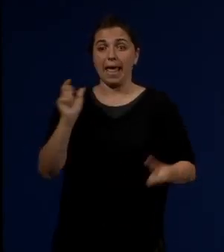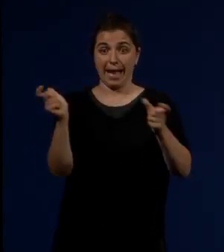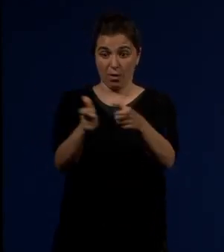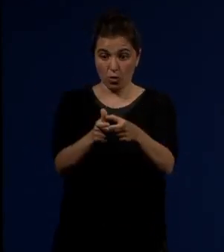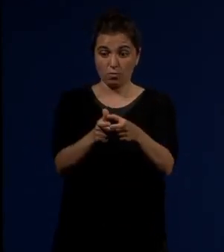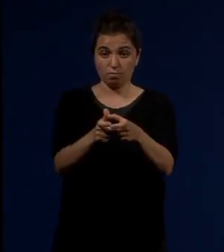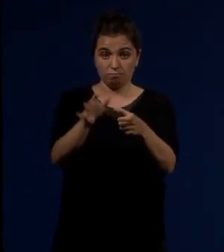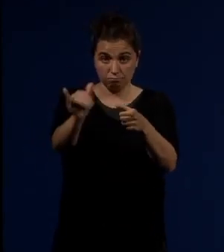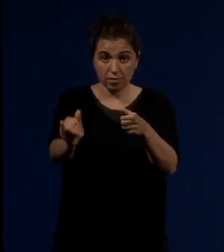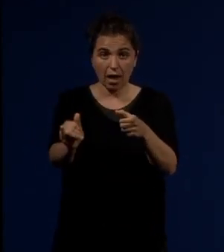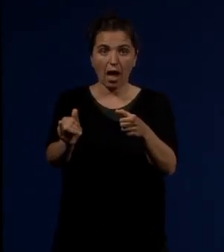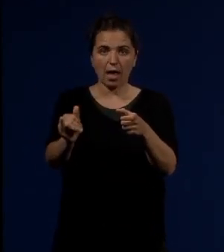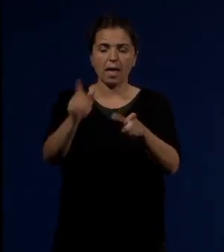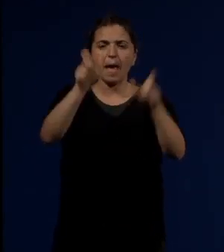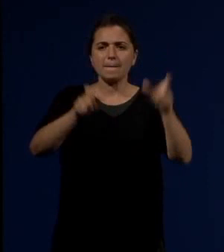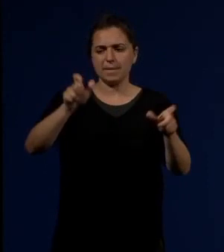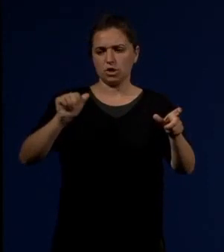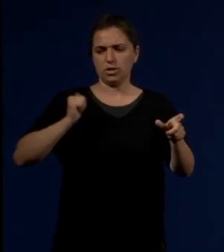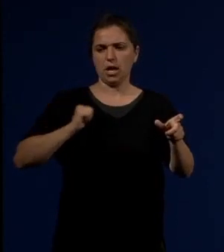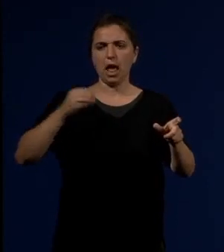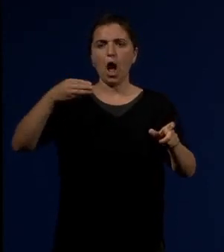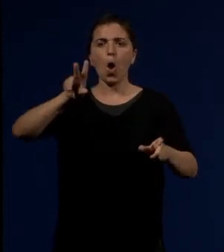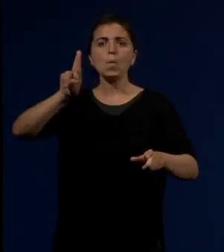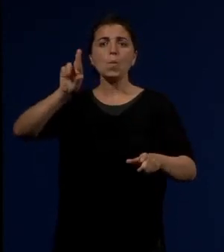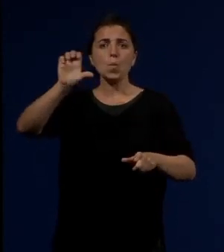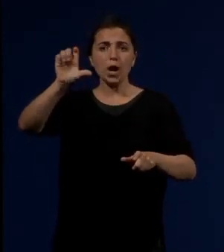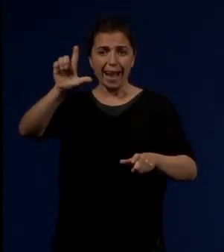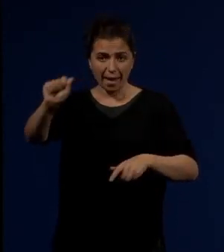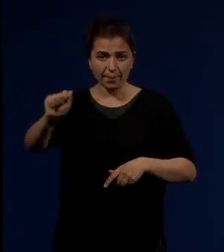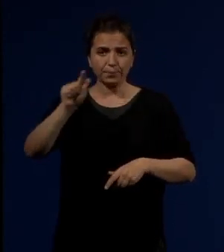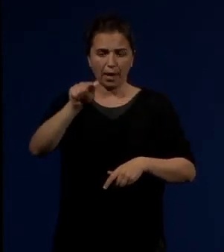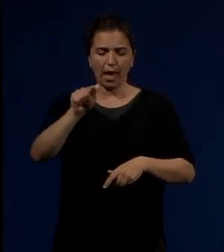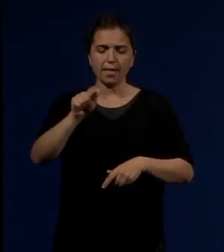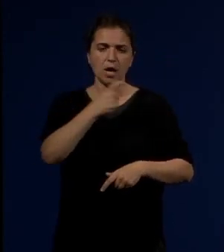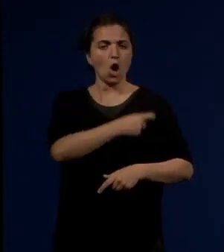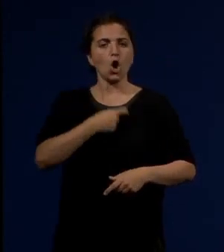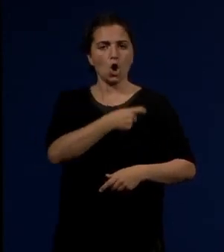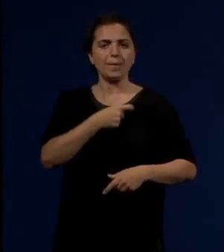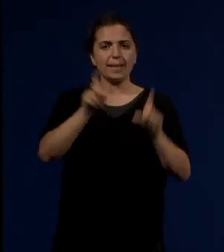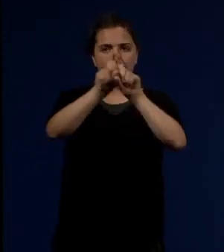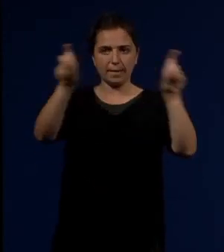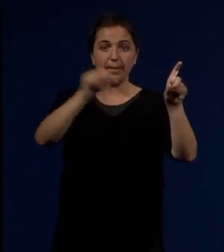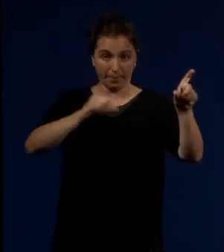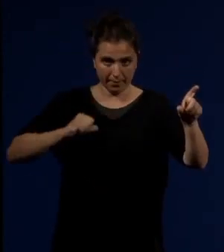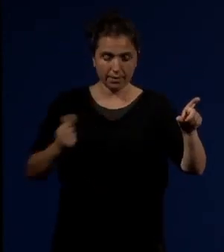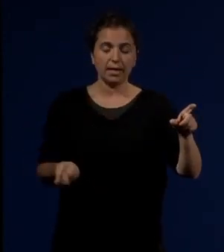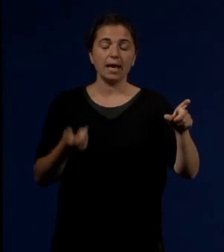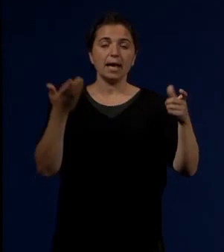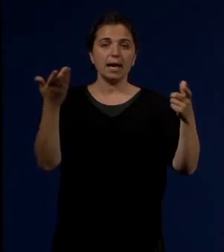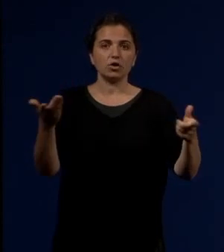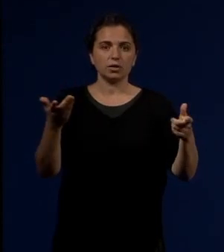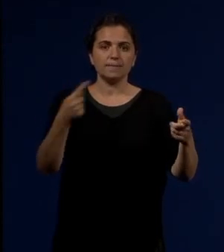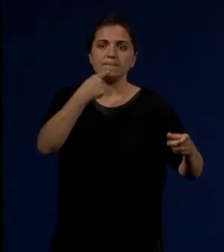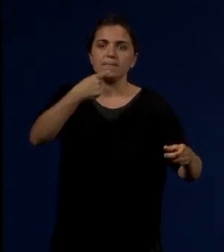todavía ca xente do Hospital de Burela, co comité de empresa, co comité de personal, trasladarlles, como